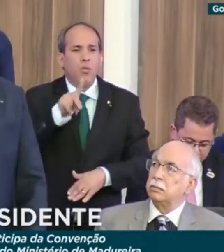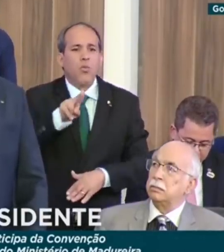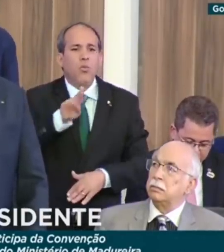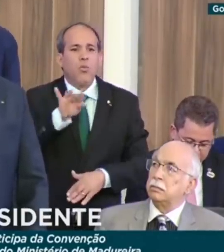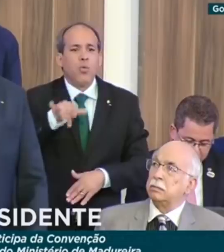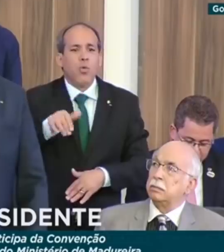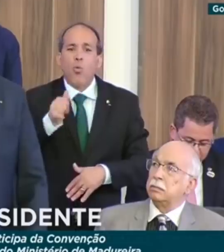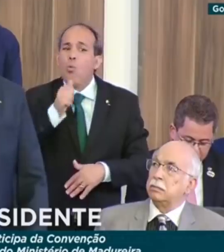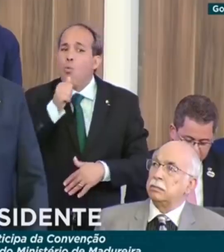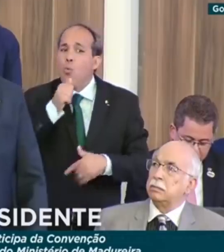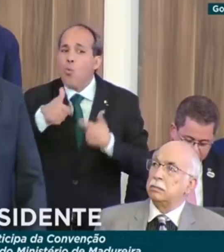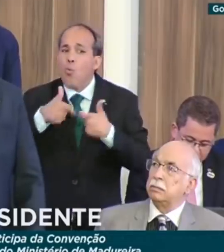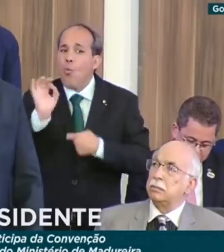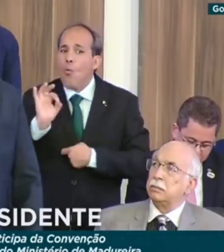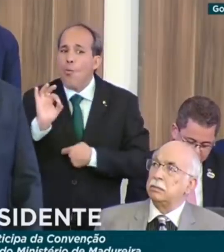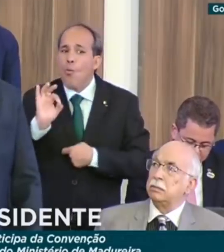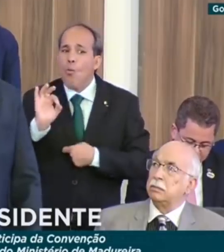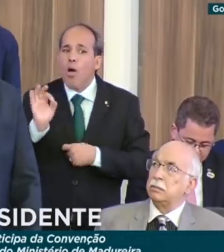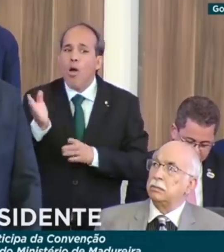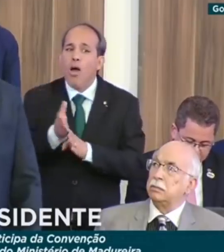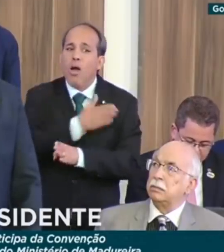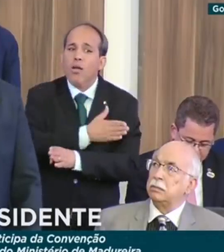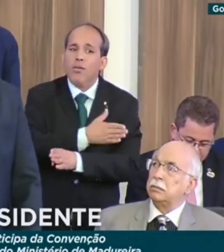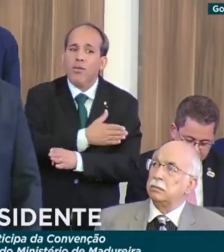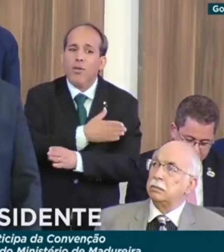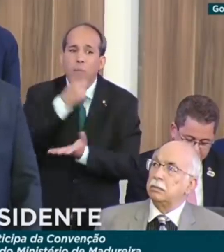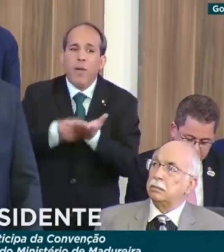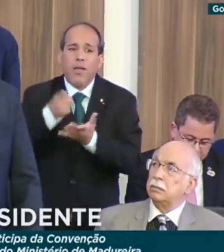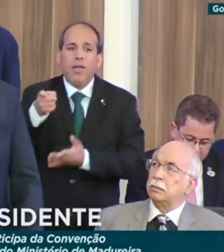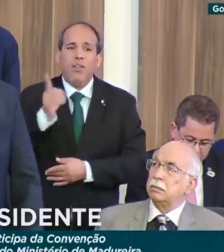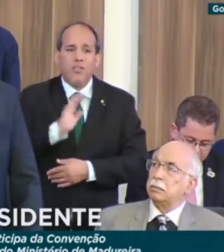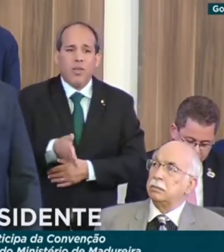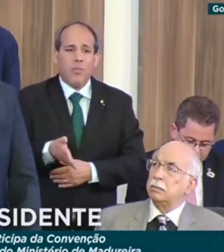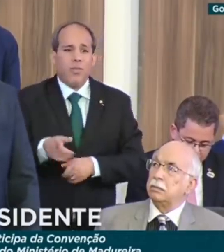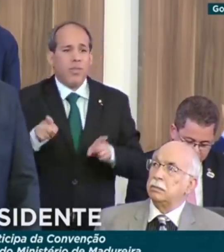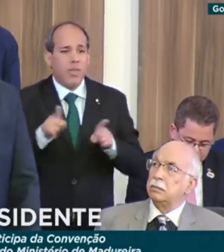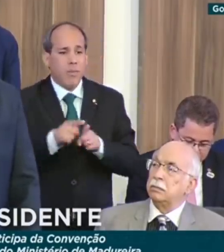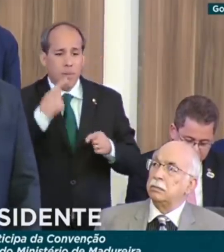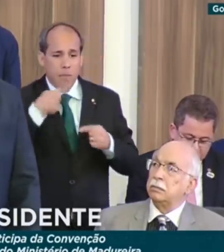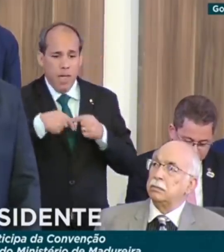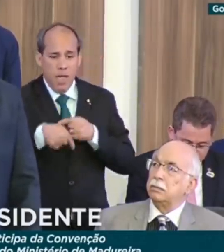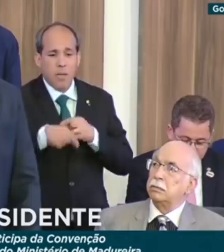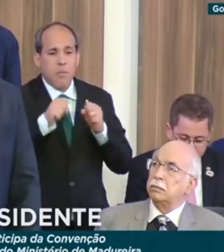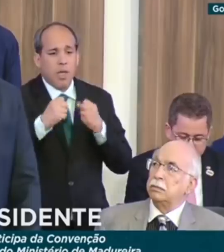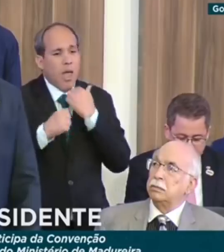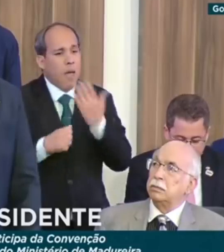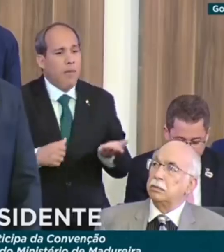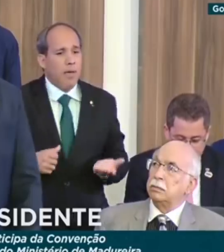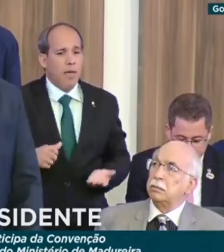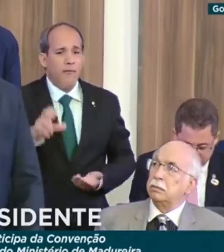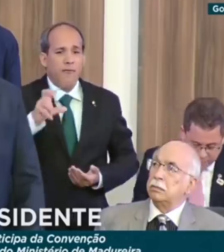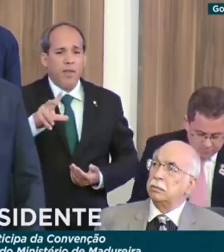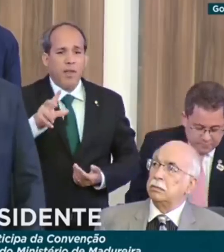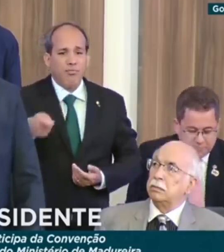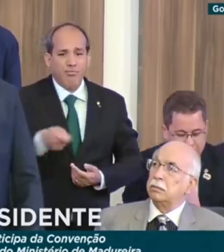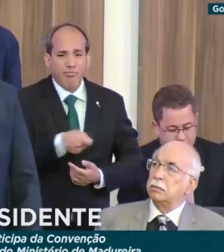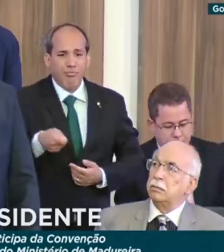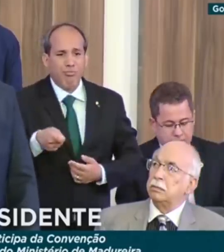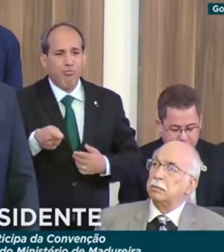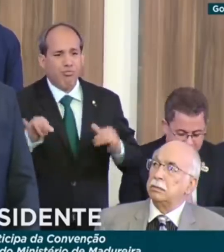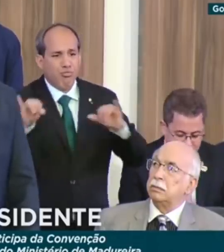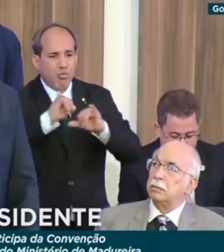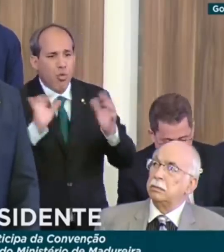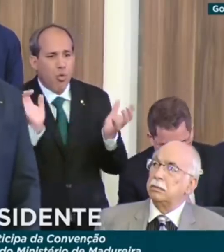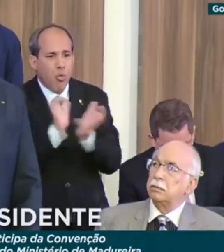estava na iminência de não termos mais fertilizante para o homem do campo. Poderíamos colocar em risco